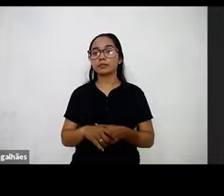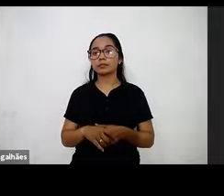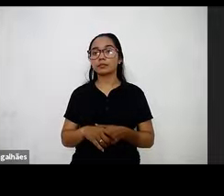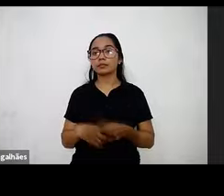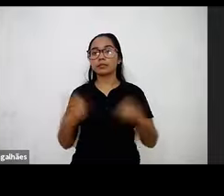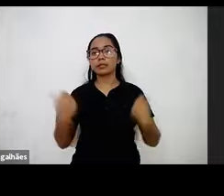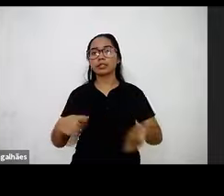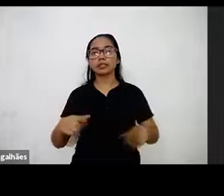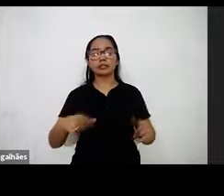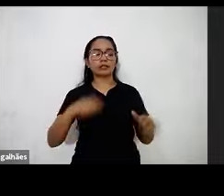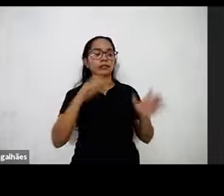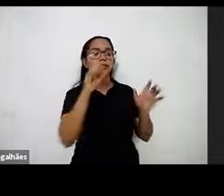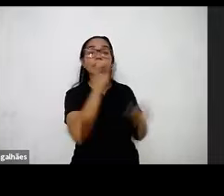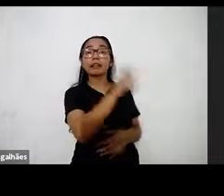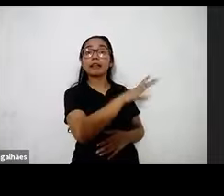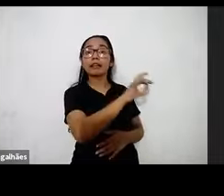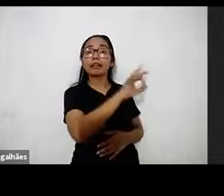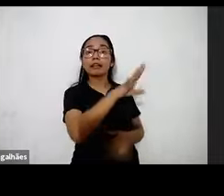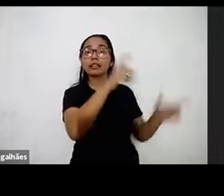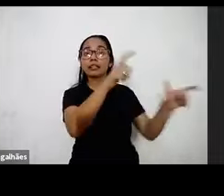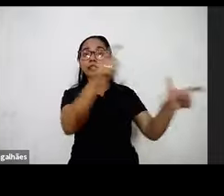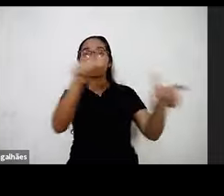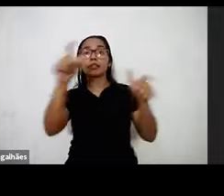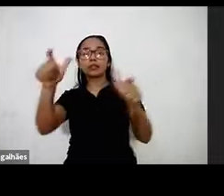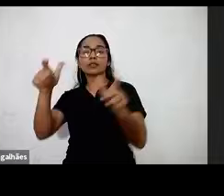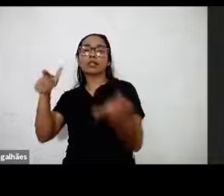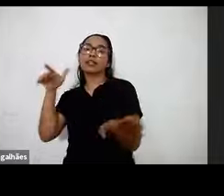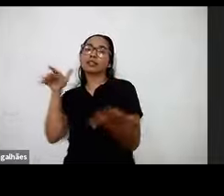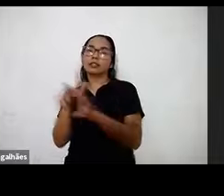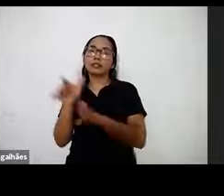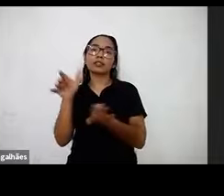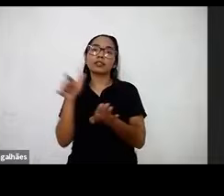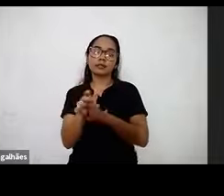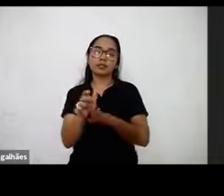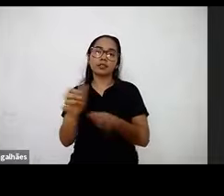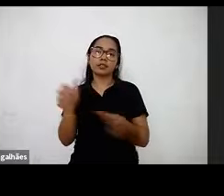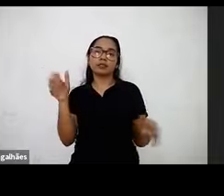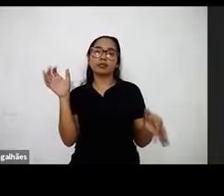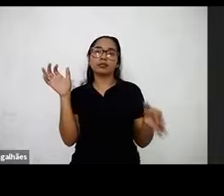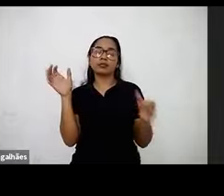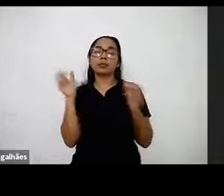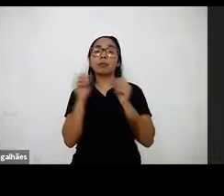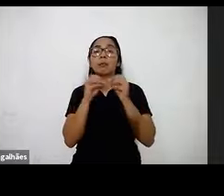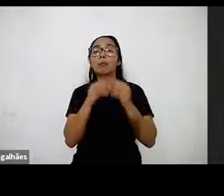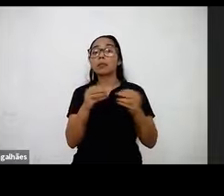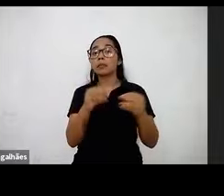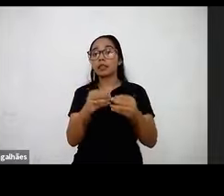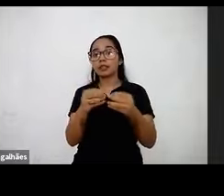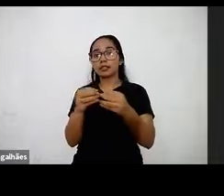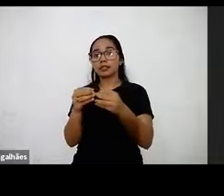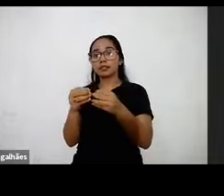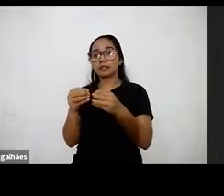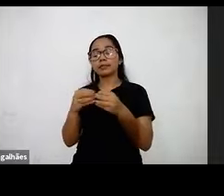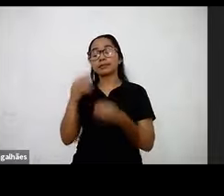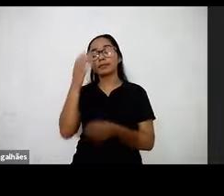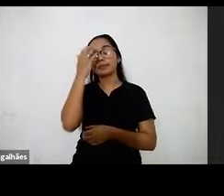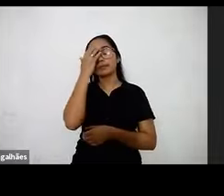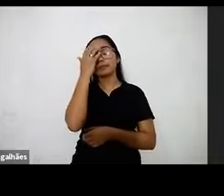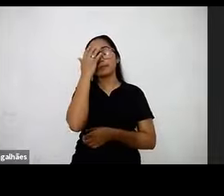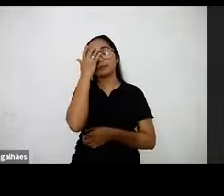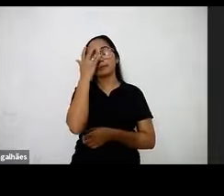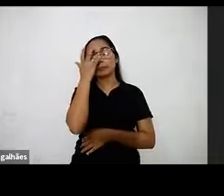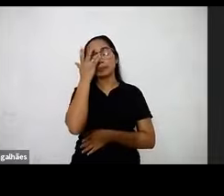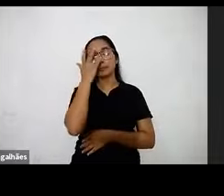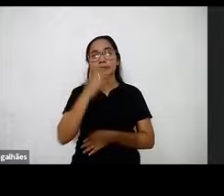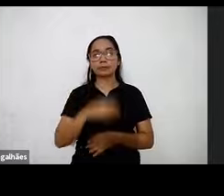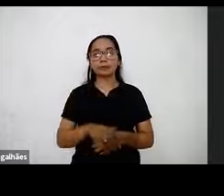serviço. Mas, por lei, também existem outros serviços, como os próprios hospitais gerais, para atenção a essas crises. Então, os